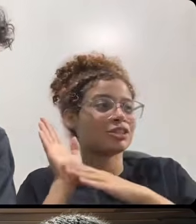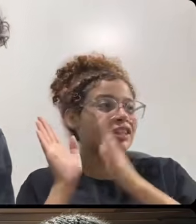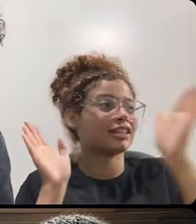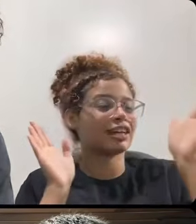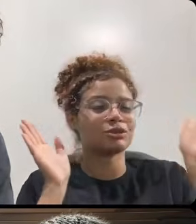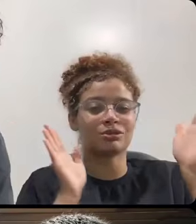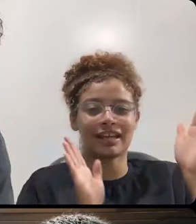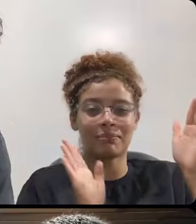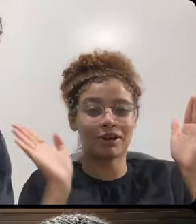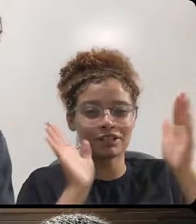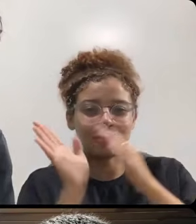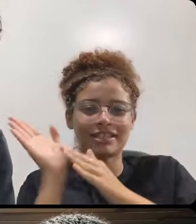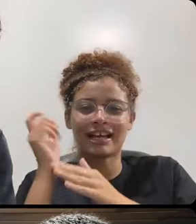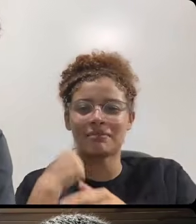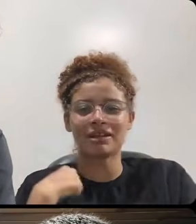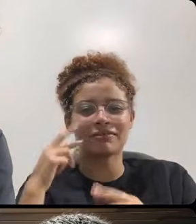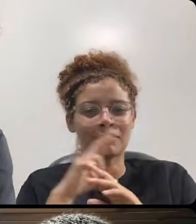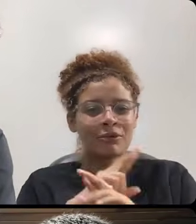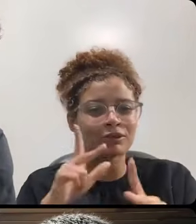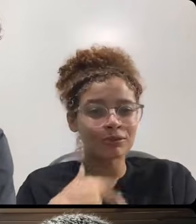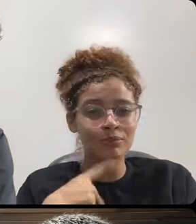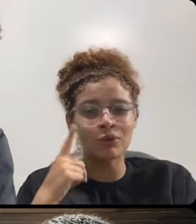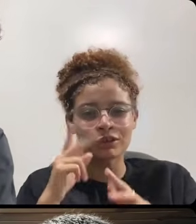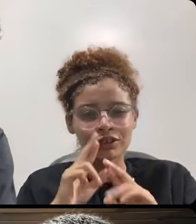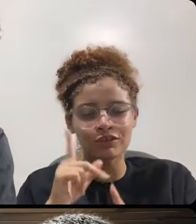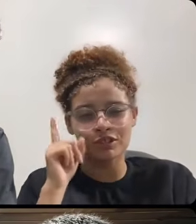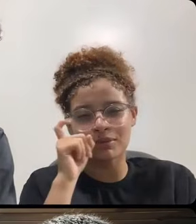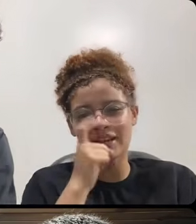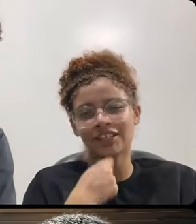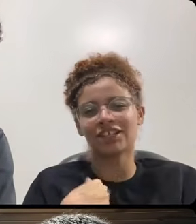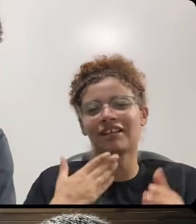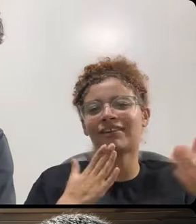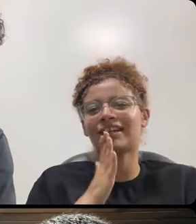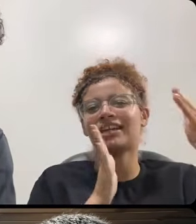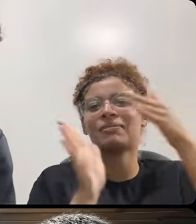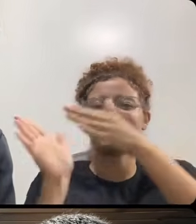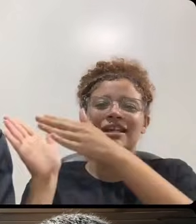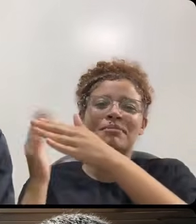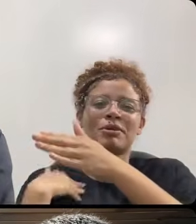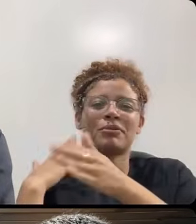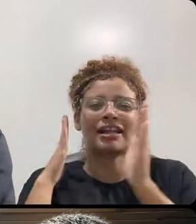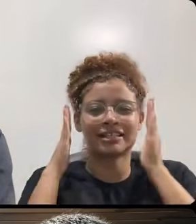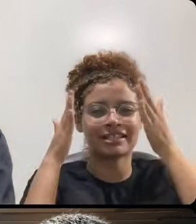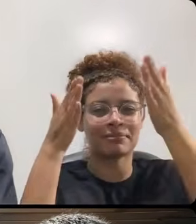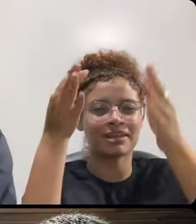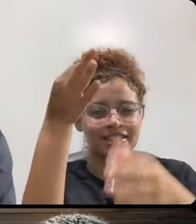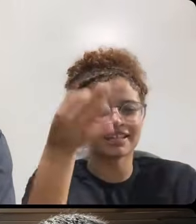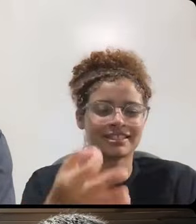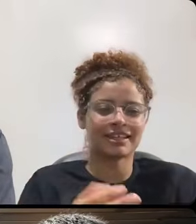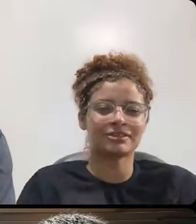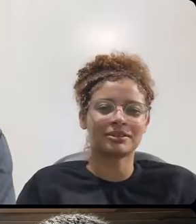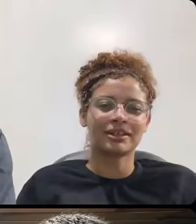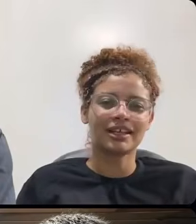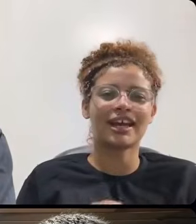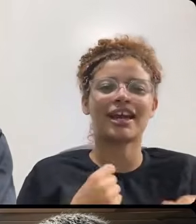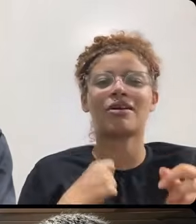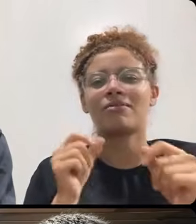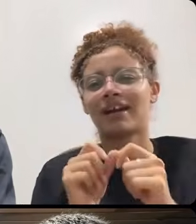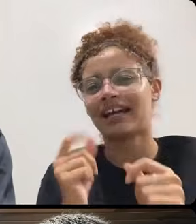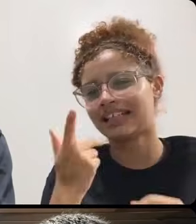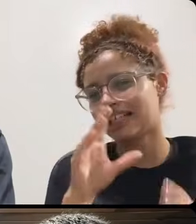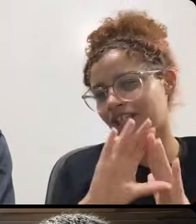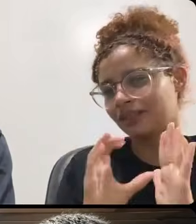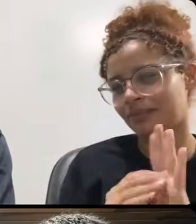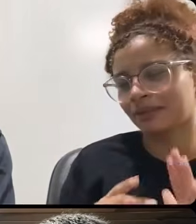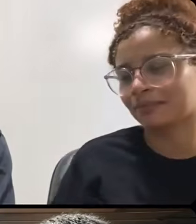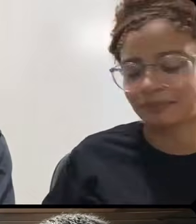aqui é de um jeito, aqui é de outro, que ela pode ir para esse caminho, é muito, muito dificilmente ela vai querer ir para esse caminho, porque ela já sabe que esse é certo. É